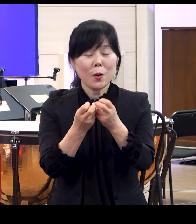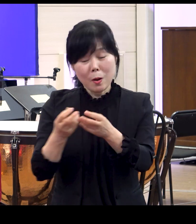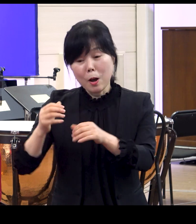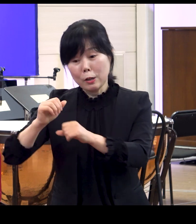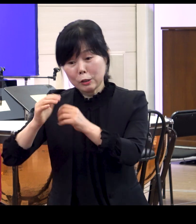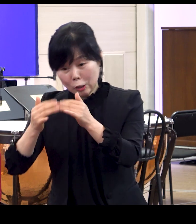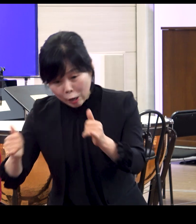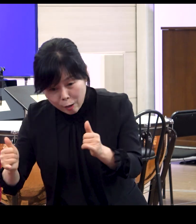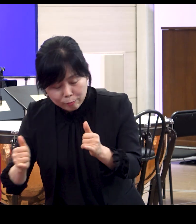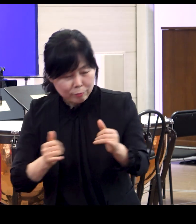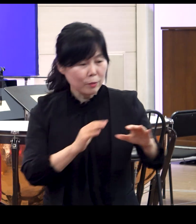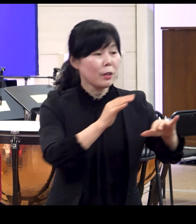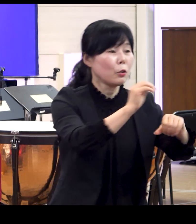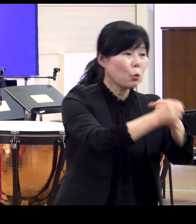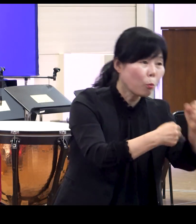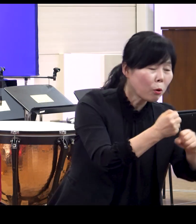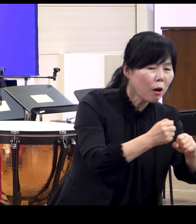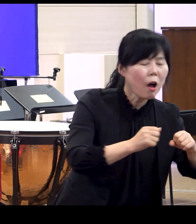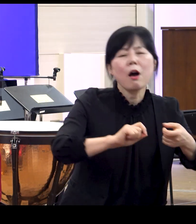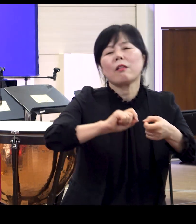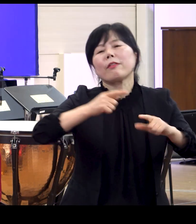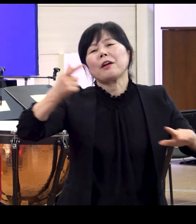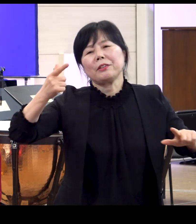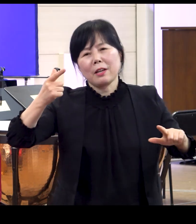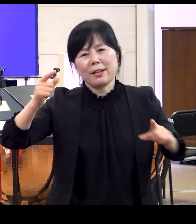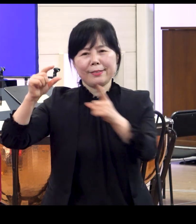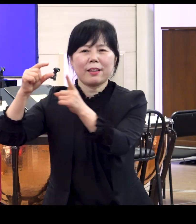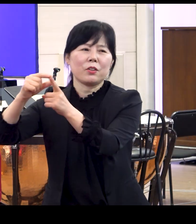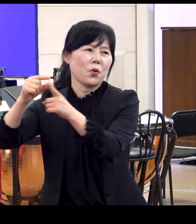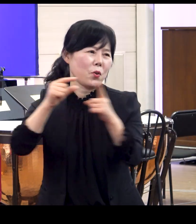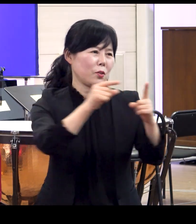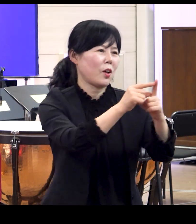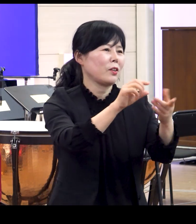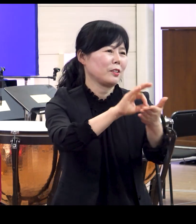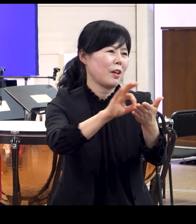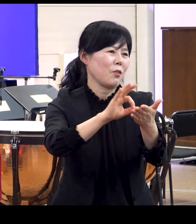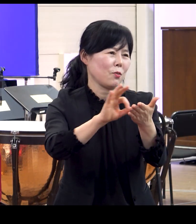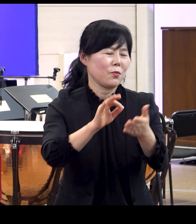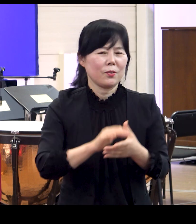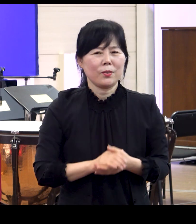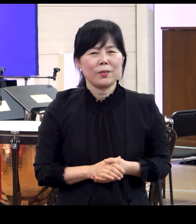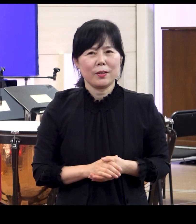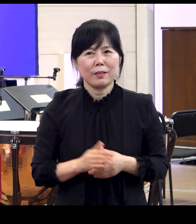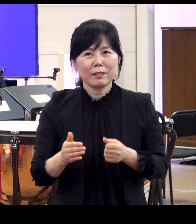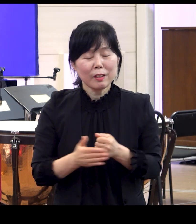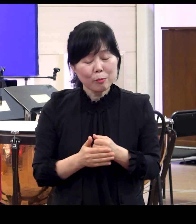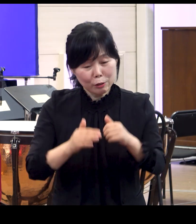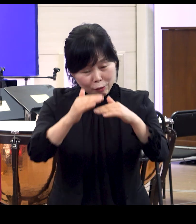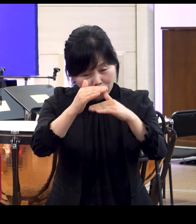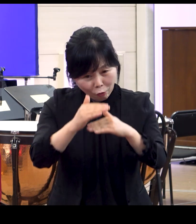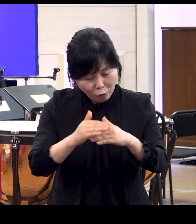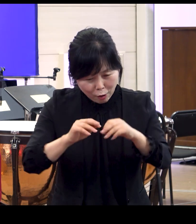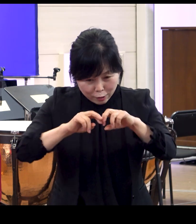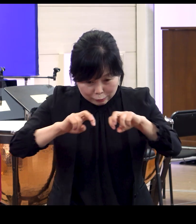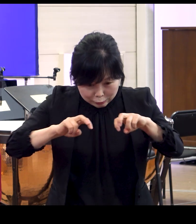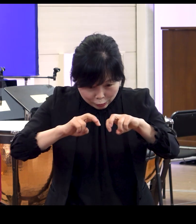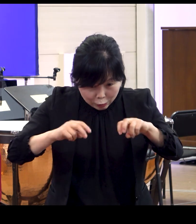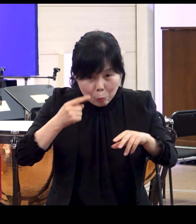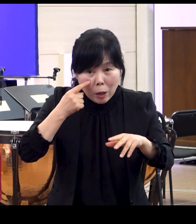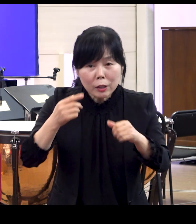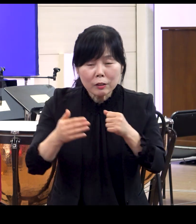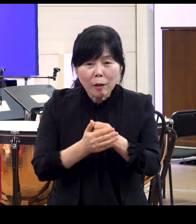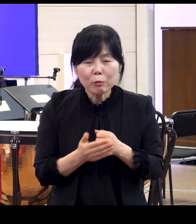그게 맞거든요. 자, 그러니까 어떻게 해야 하는가? 말씀의 뜻을 이제 제대로 알았으니까 그럼 어떻게 해야